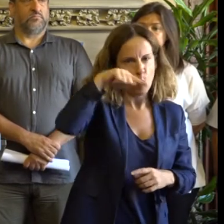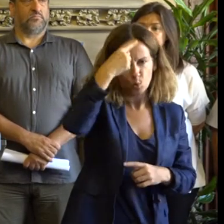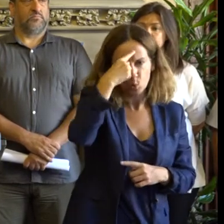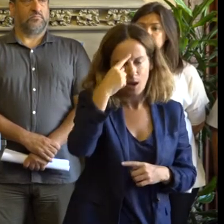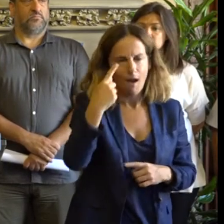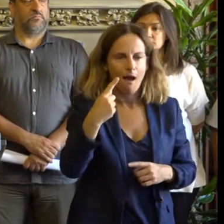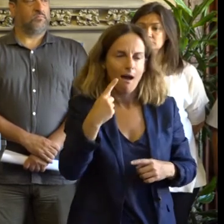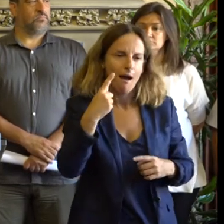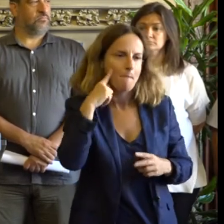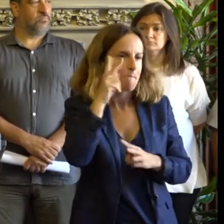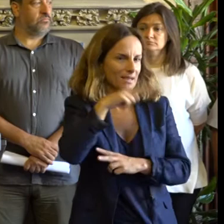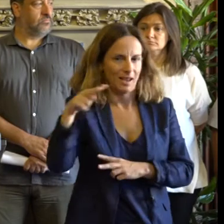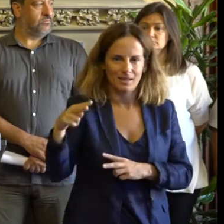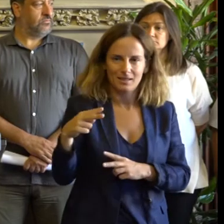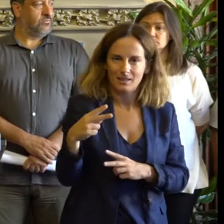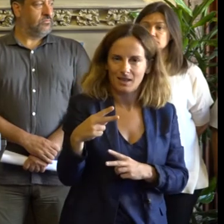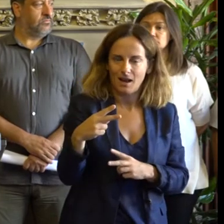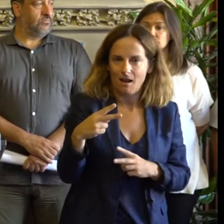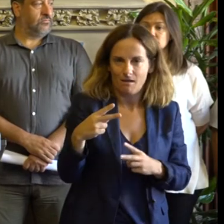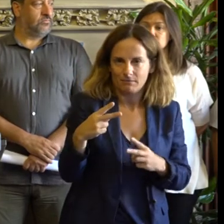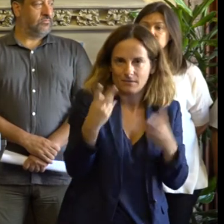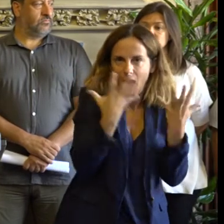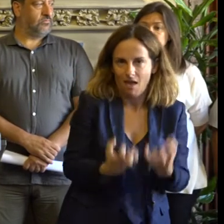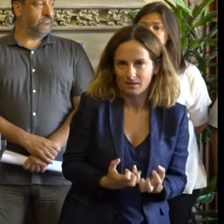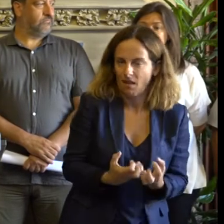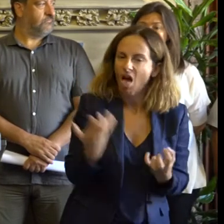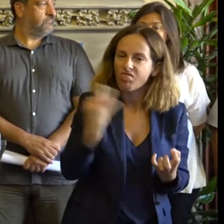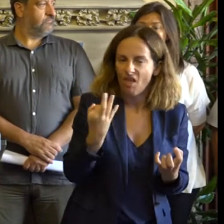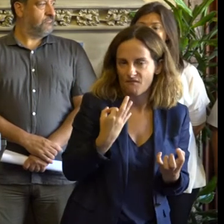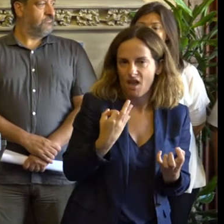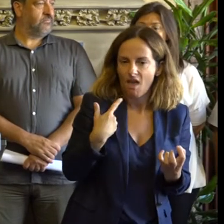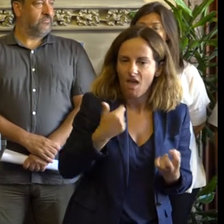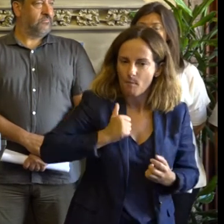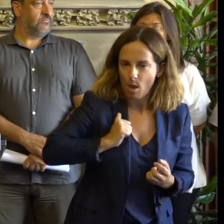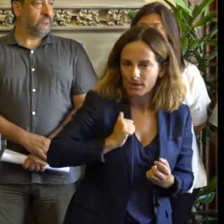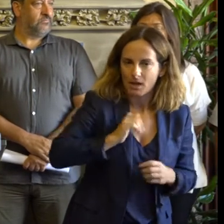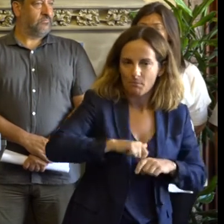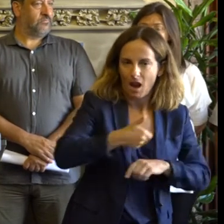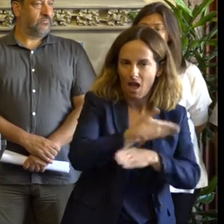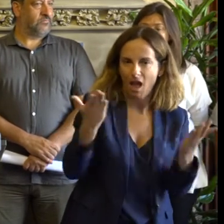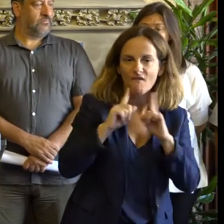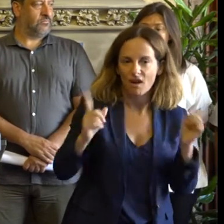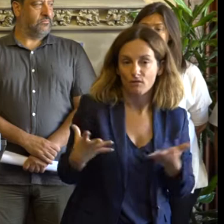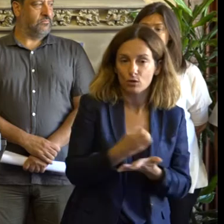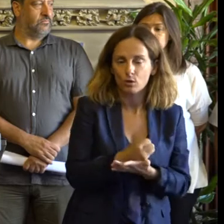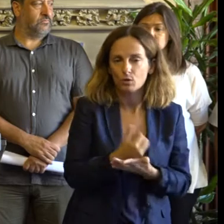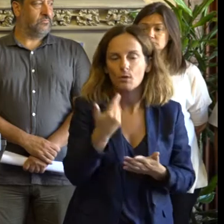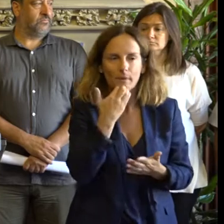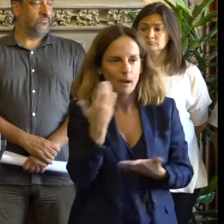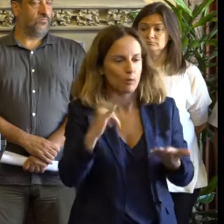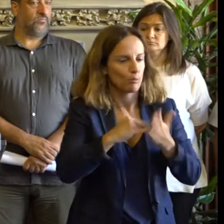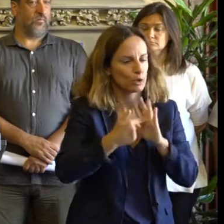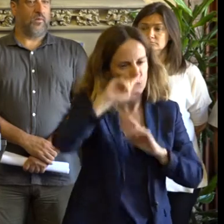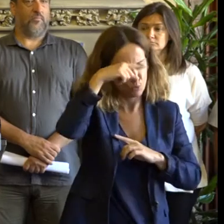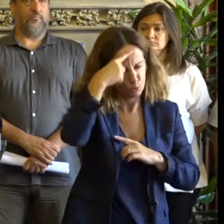majoria. No ens hem cansat de veure oportunitats a projectes culturals com el turisme, el de Mallorca